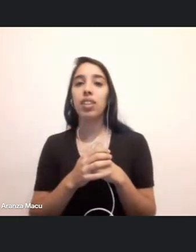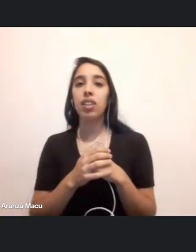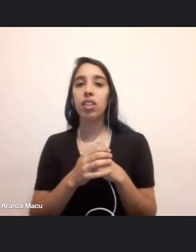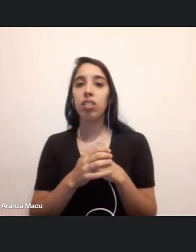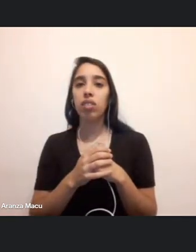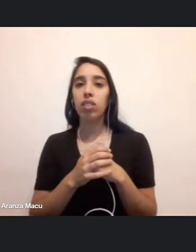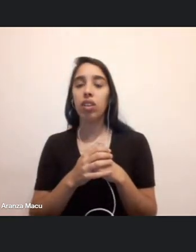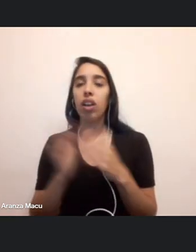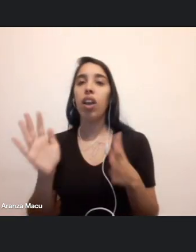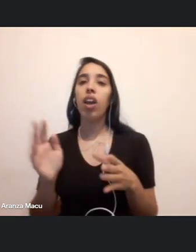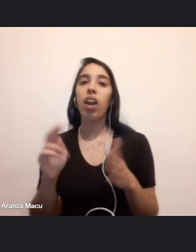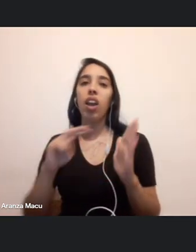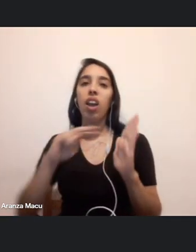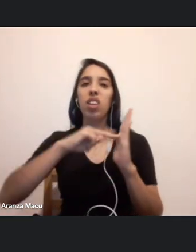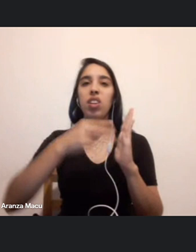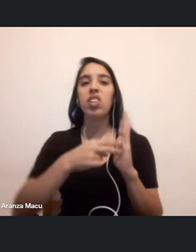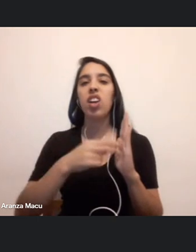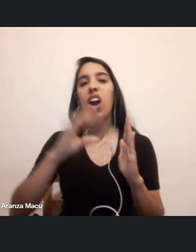castellano.